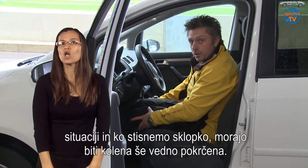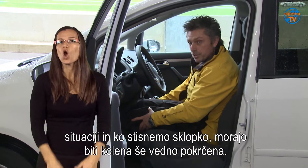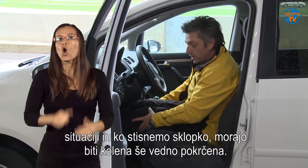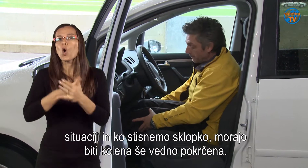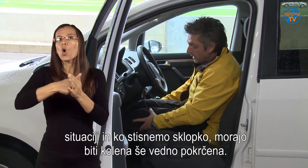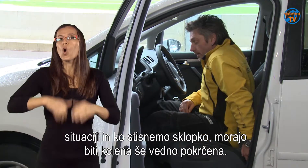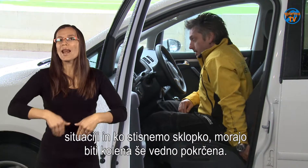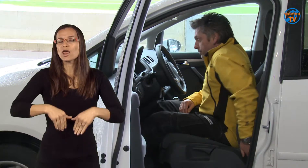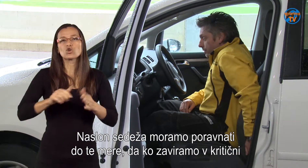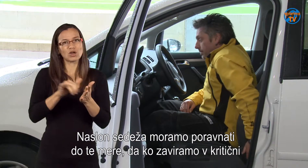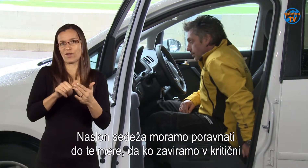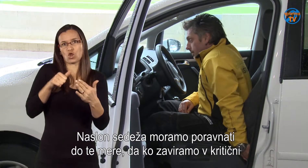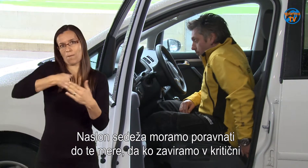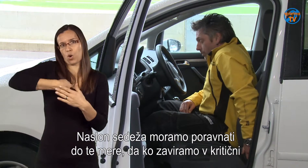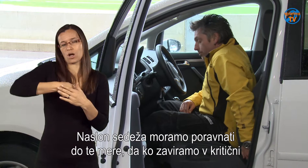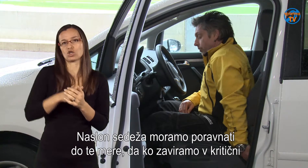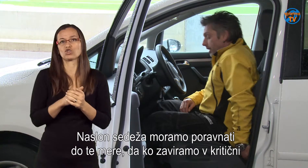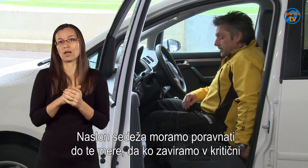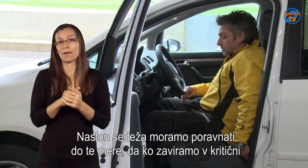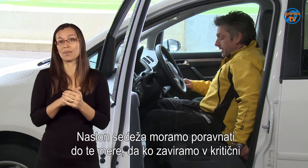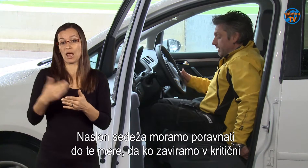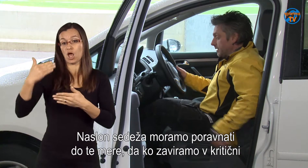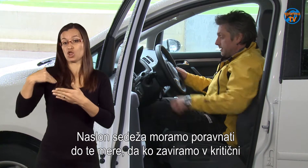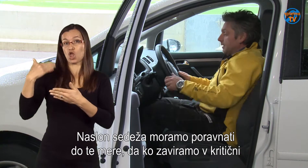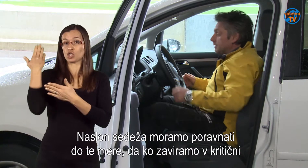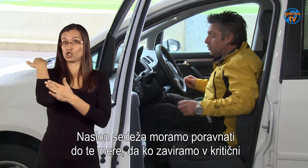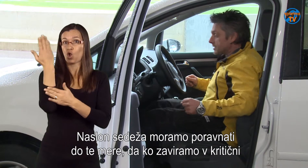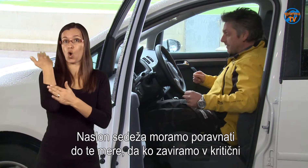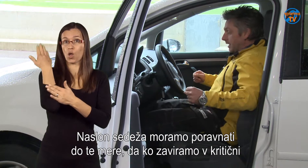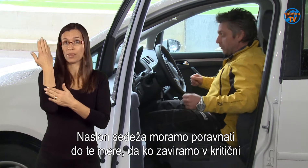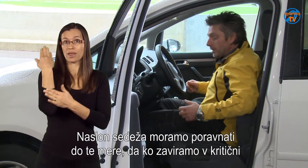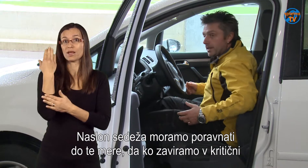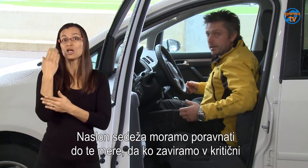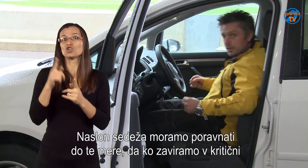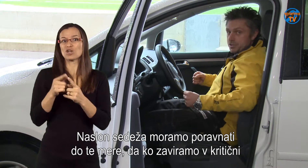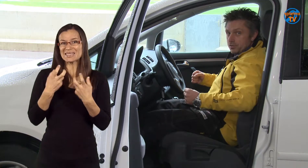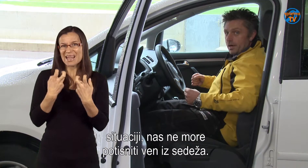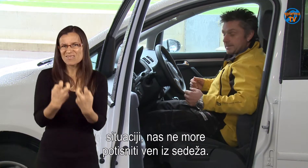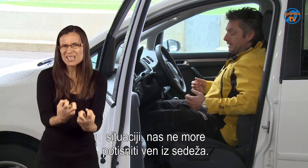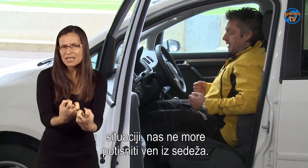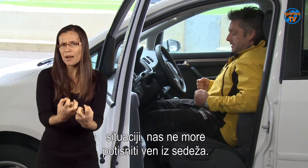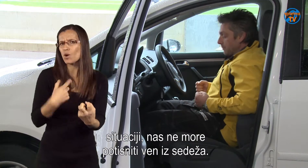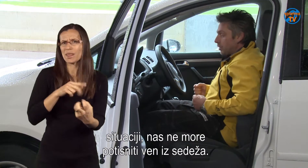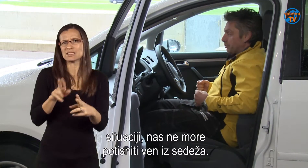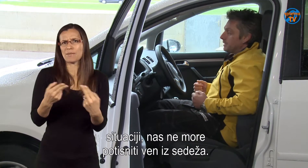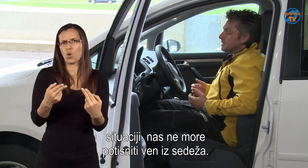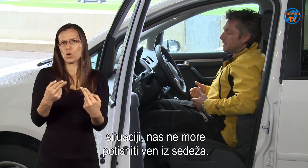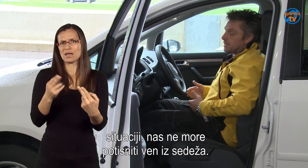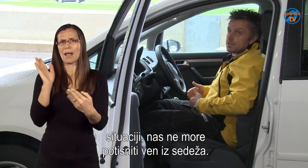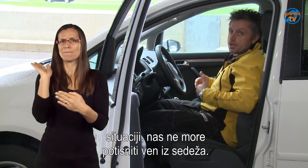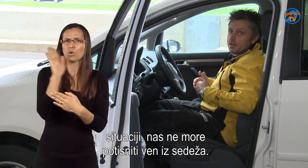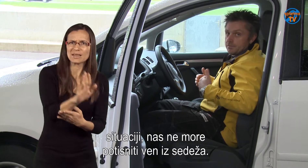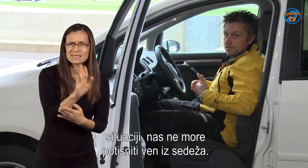vedno pokrčena. Naslon moramo poravnati do te mere, da ko zaviramo v neki kritični situaciji, nas ne more